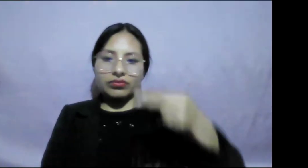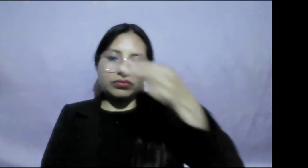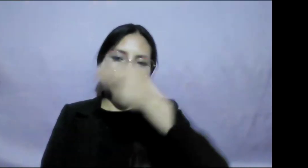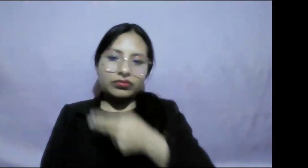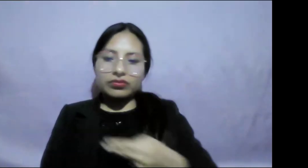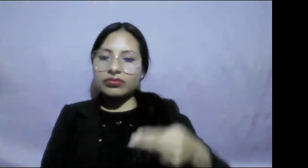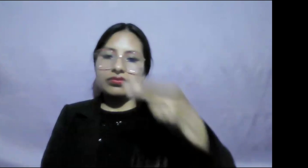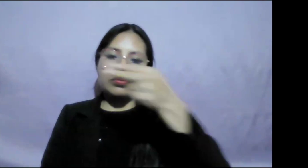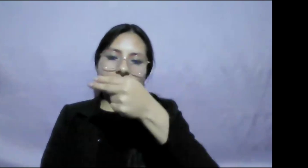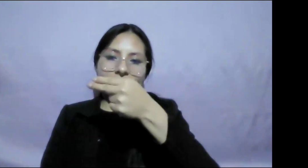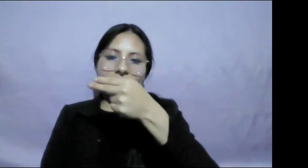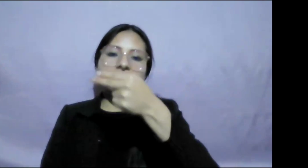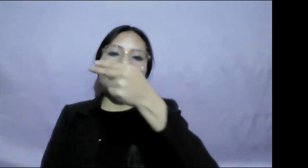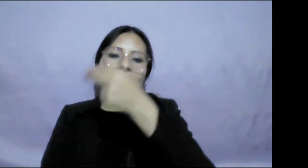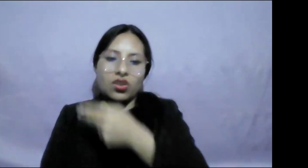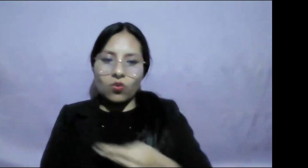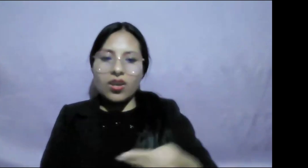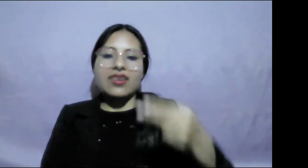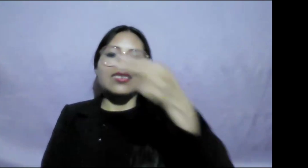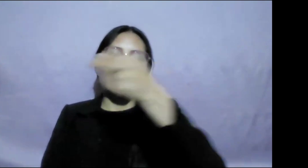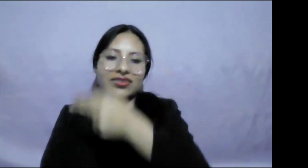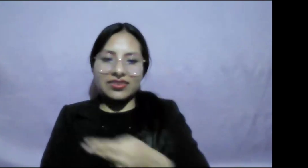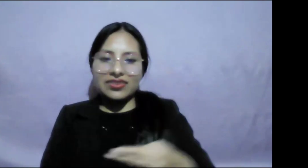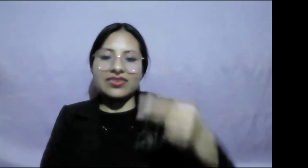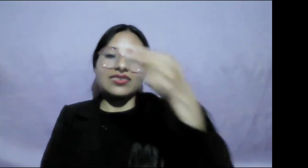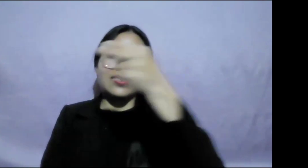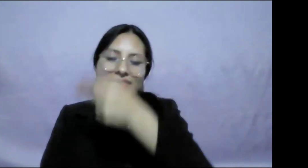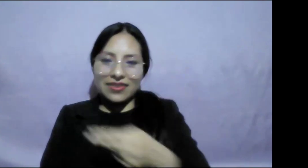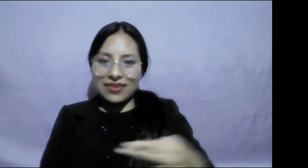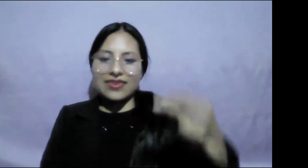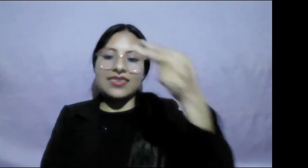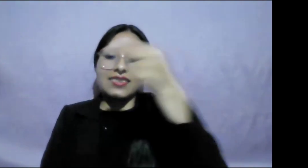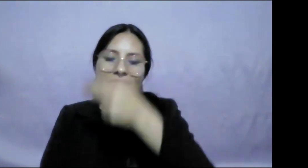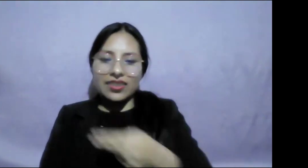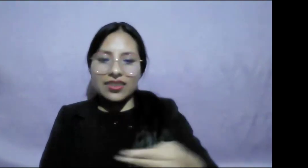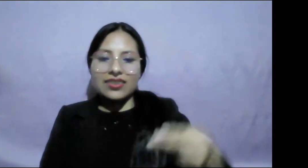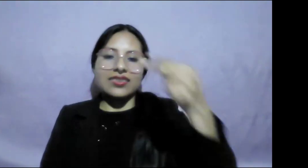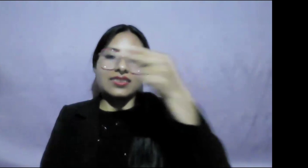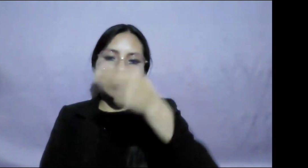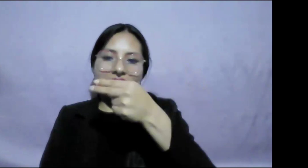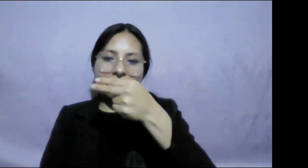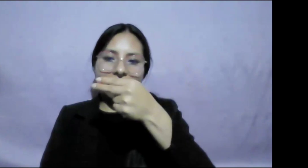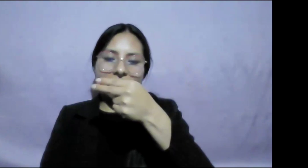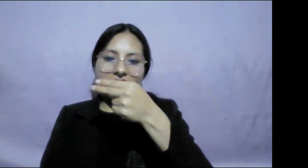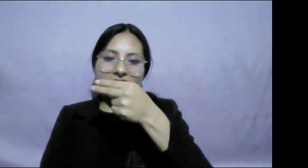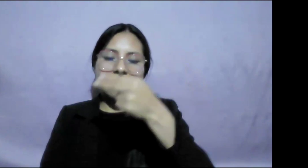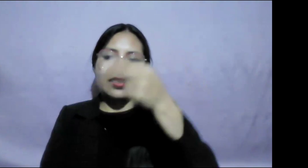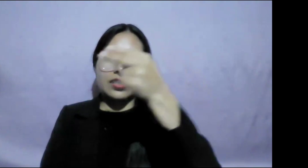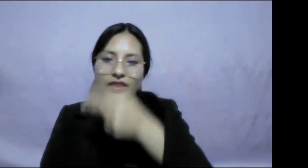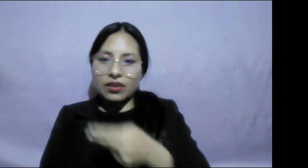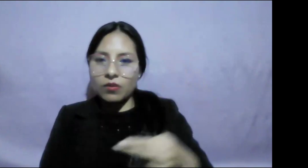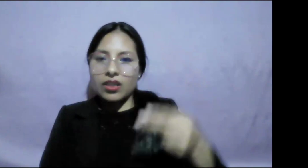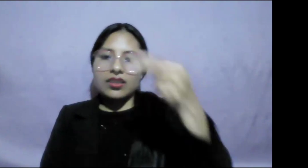El en la sierra central del Perú no un de los lugares donde tiene la red ferroviaria más